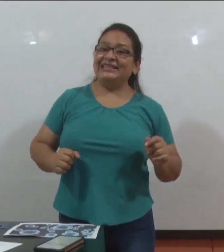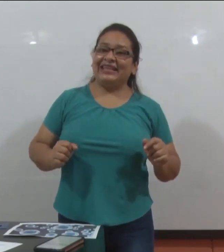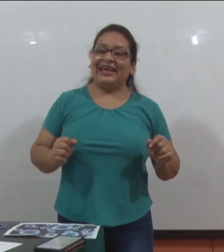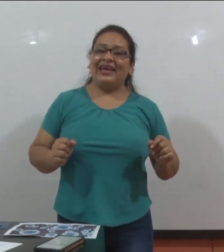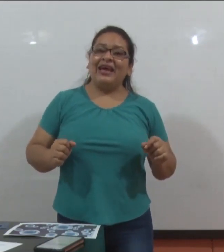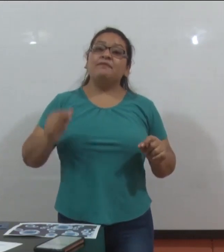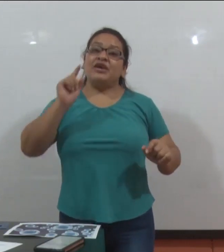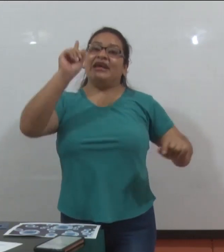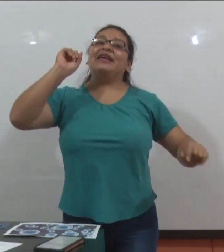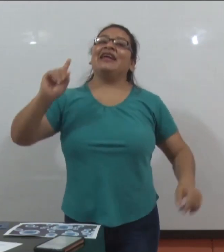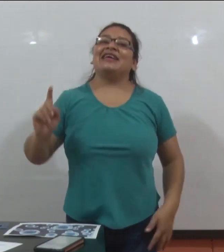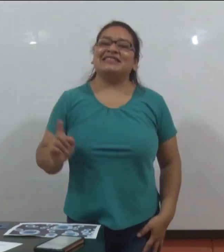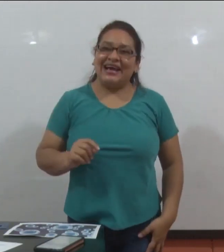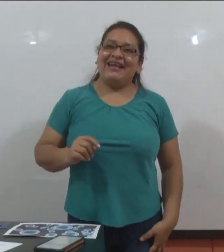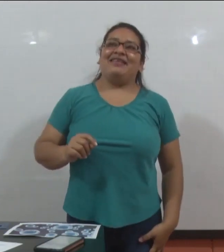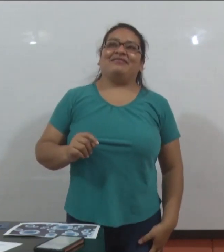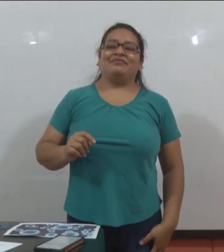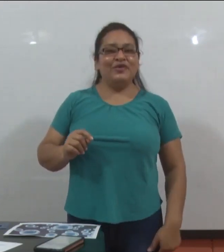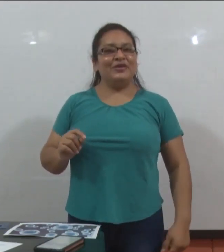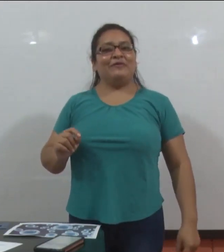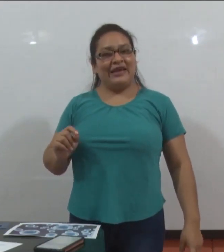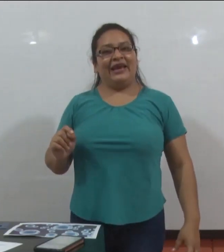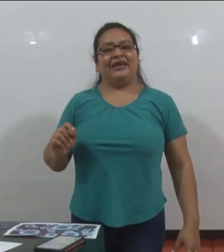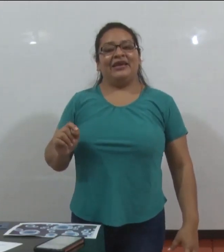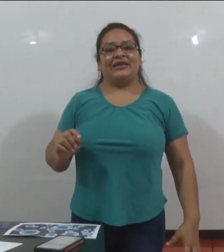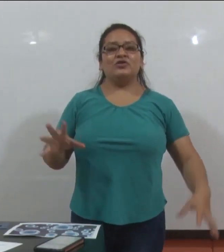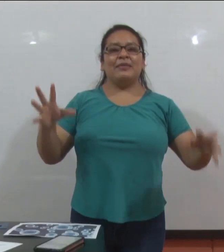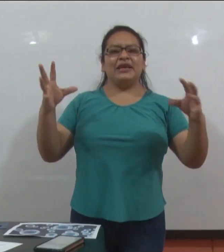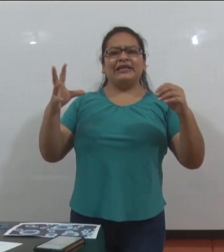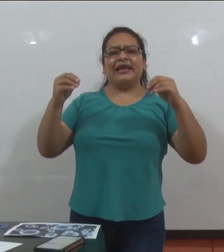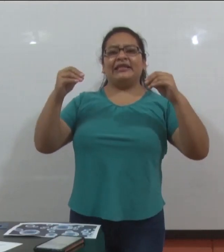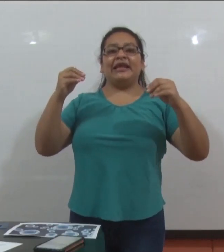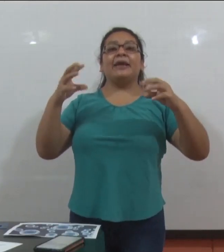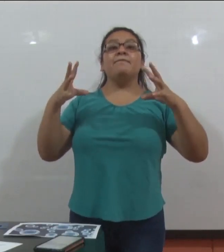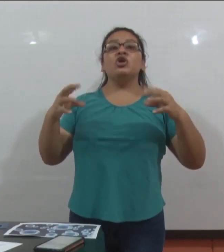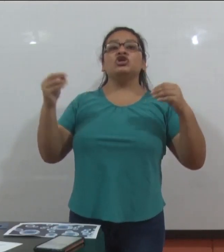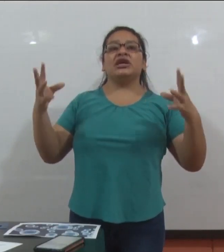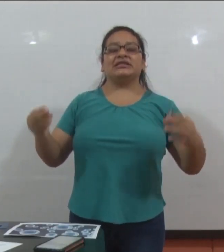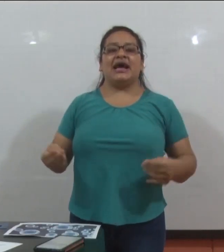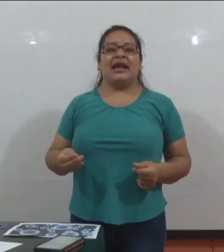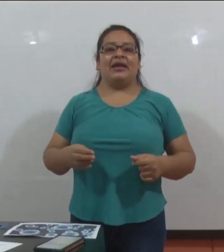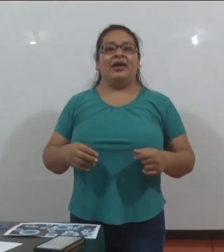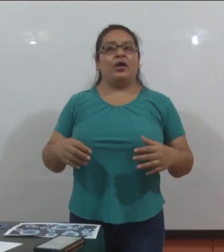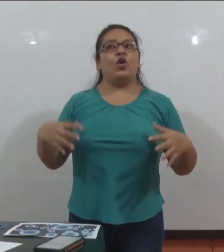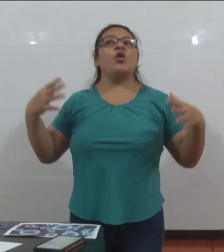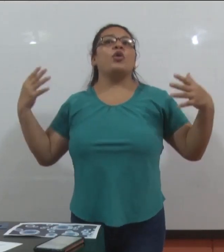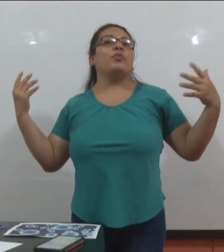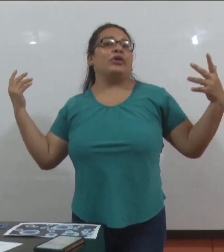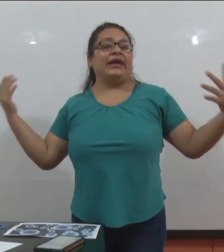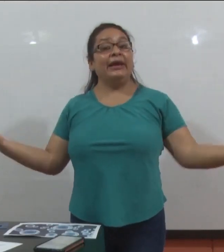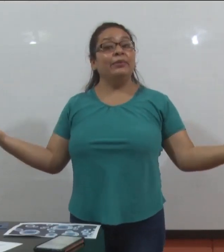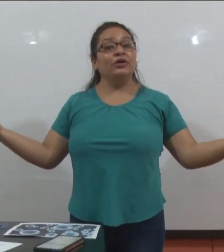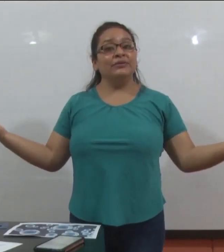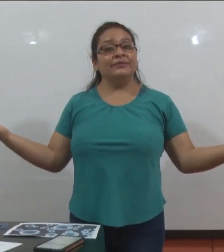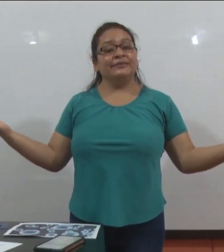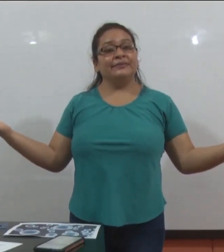¡Excelente! Viene de la sal. Muy bien. Es un ambiente que tiene mucha sal. Como, por ejemplo,